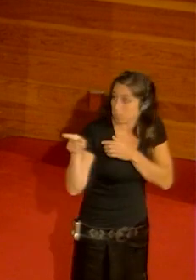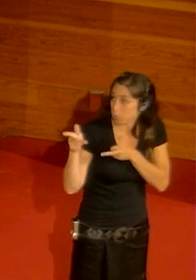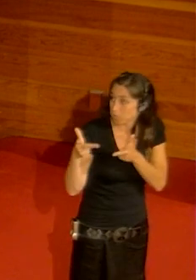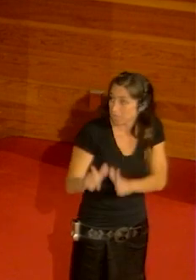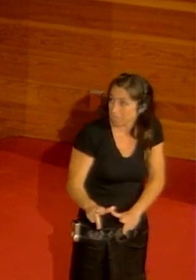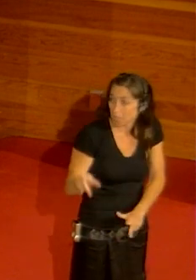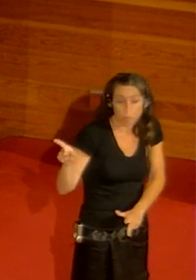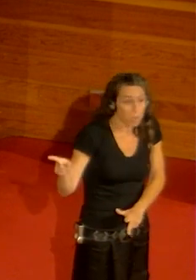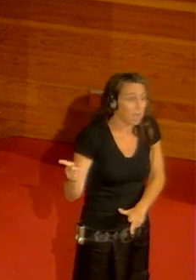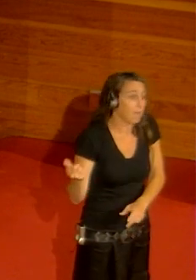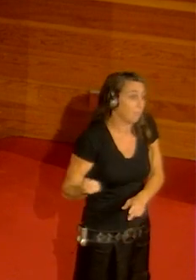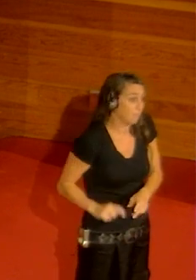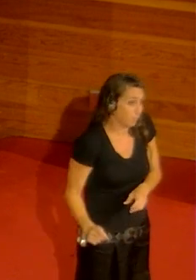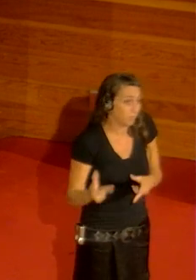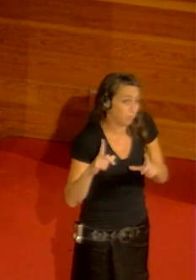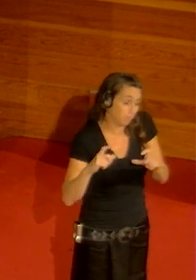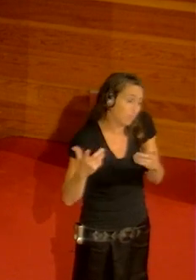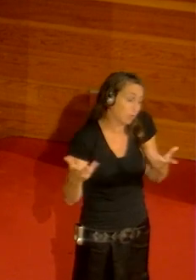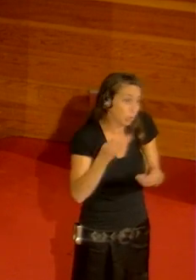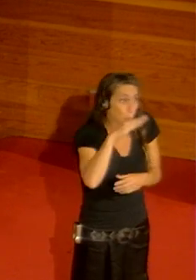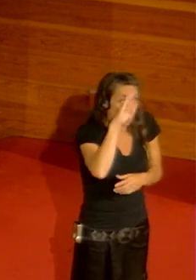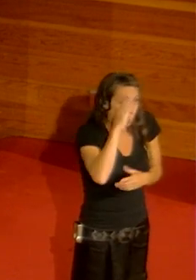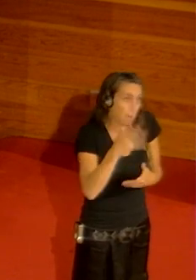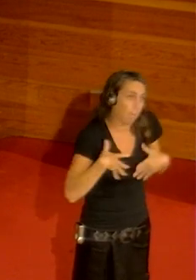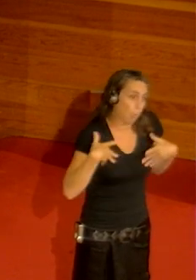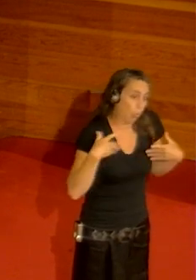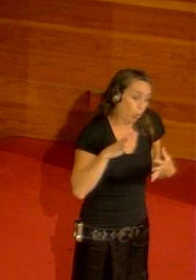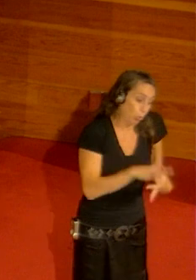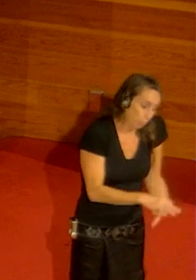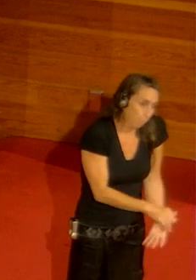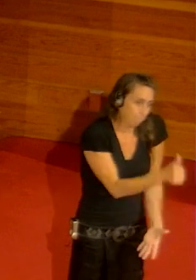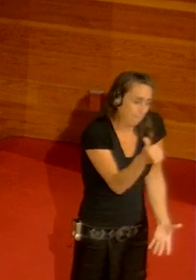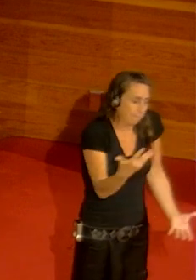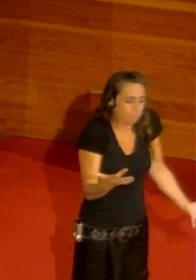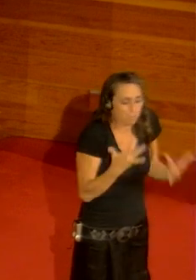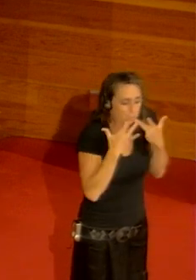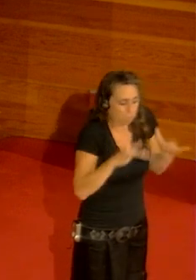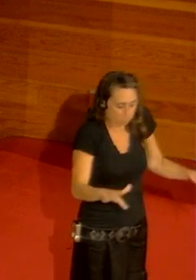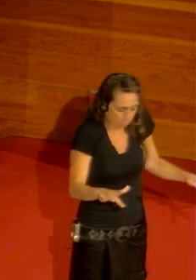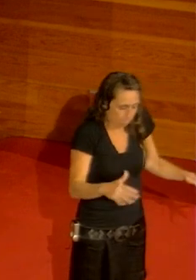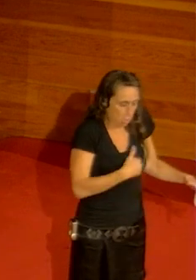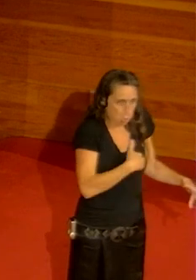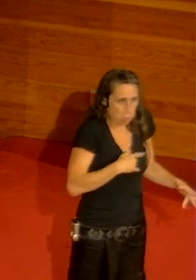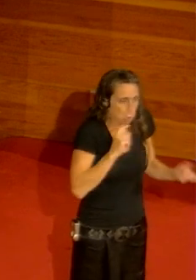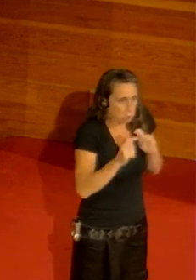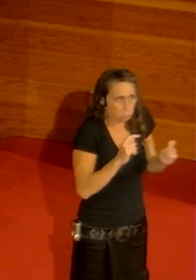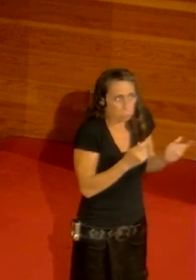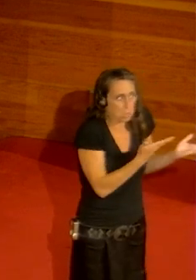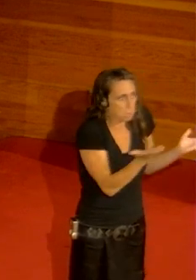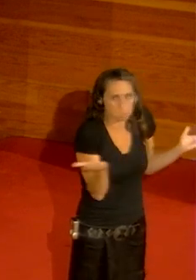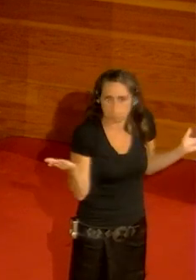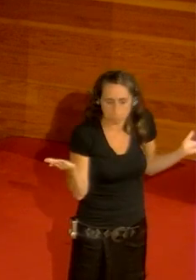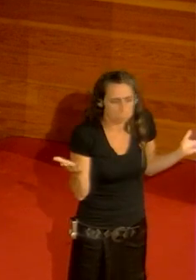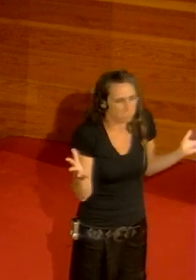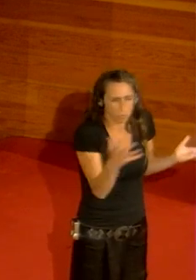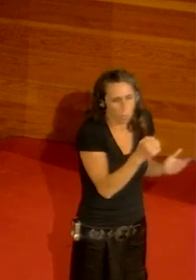porque es fotógrafo entonces Bueno pues a Cuba es un poco más emocional pero objetivamente como corresponsal no todos les he encontrado